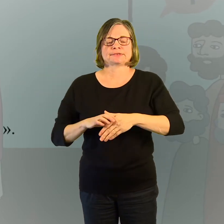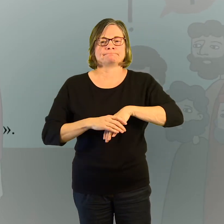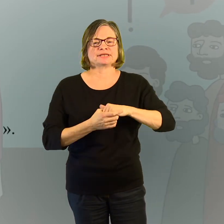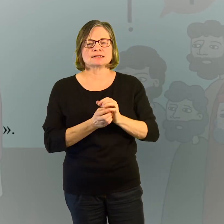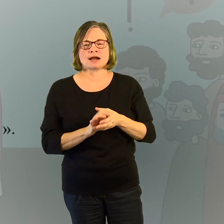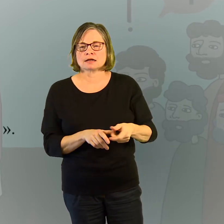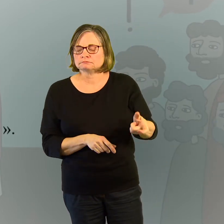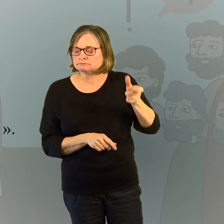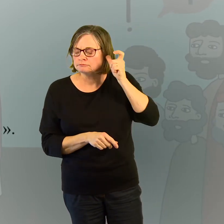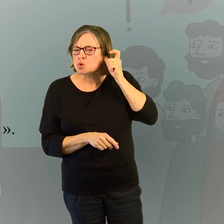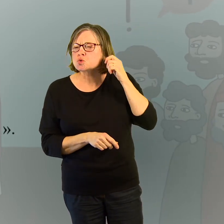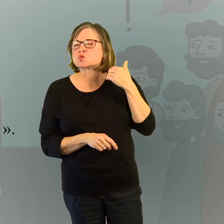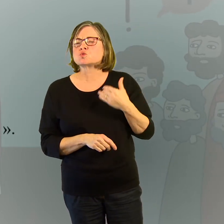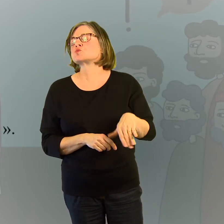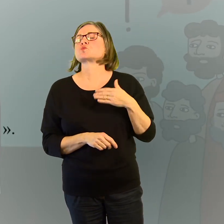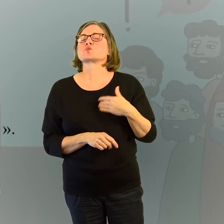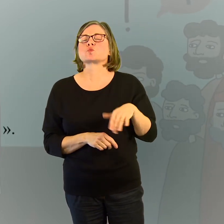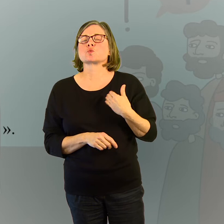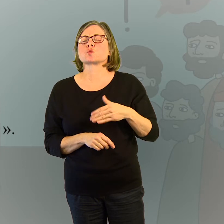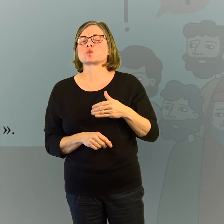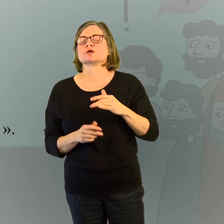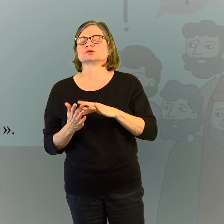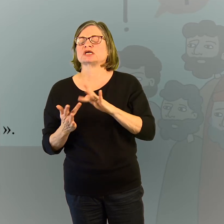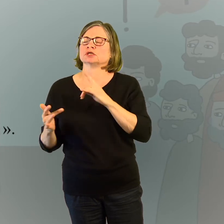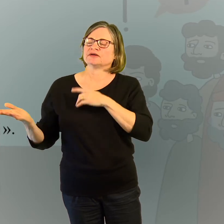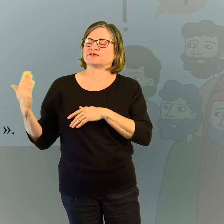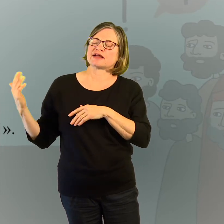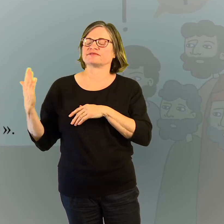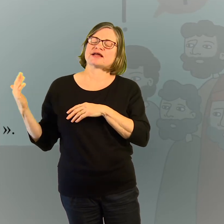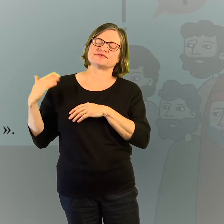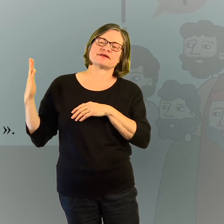Quand Pilate entend ces mots, il fait amener Jésus dehors.